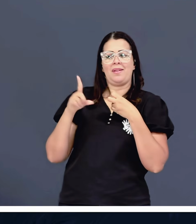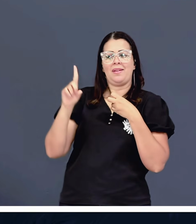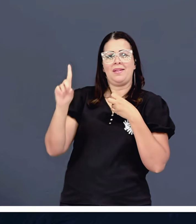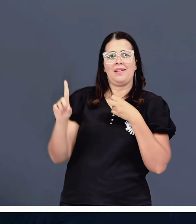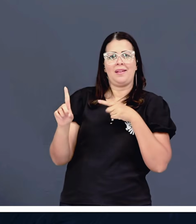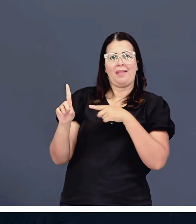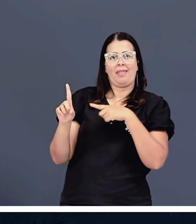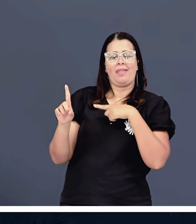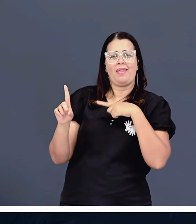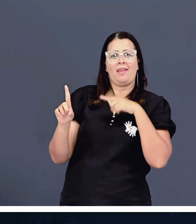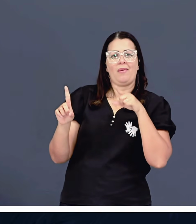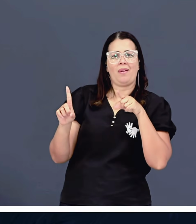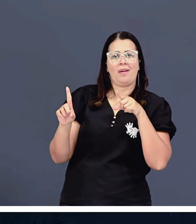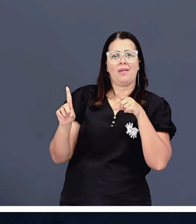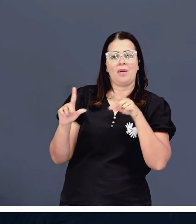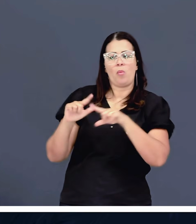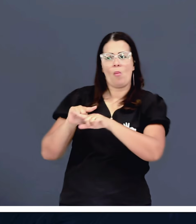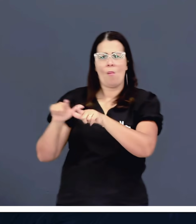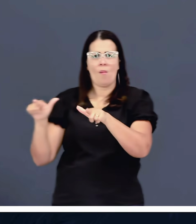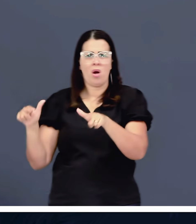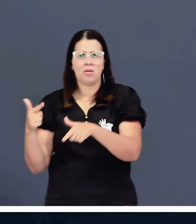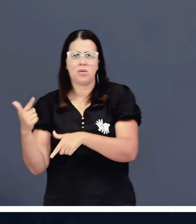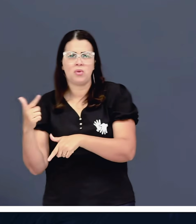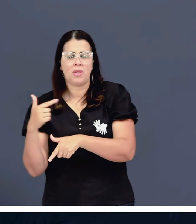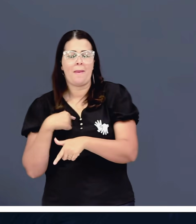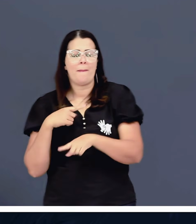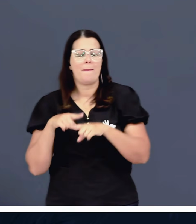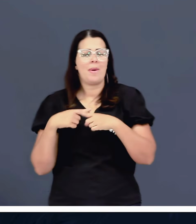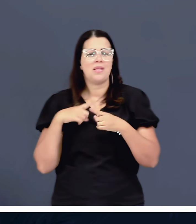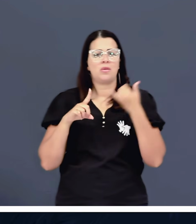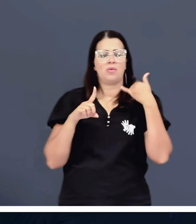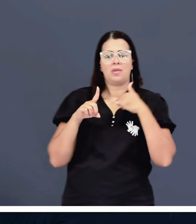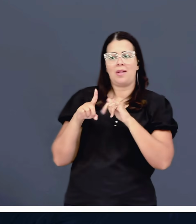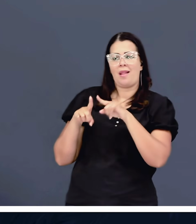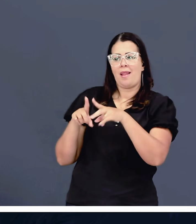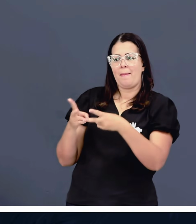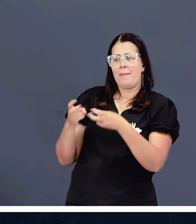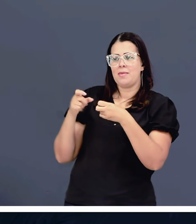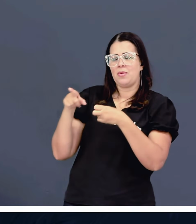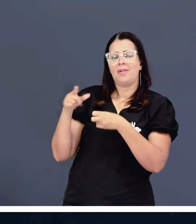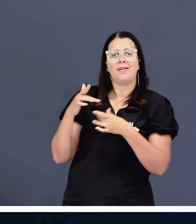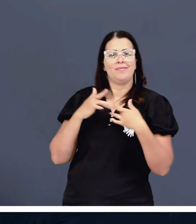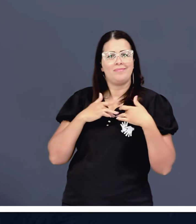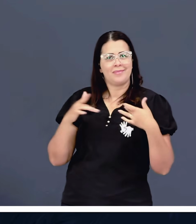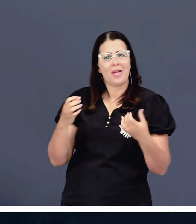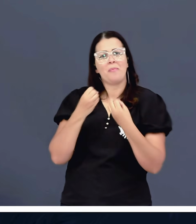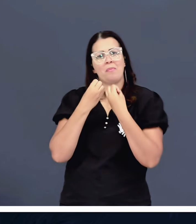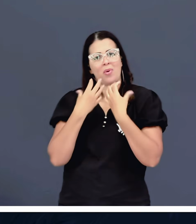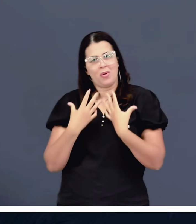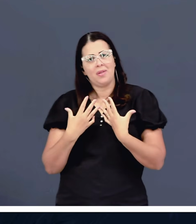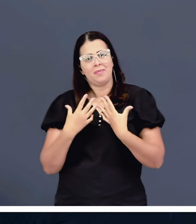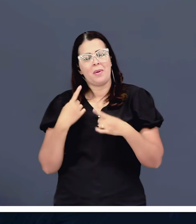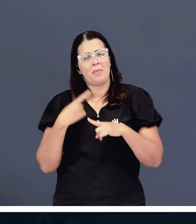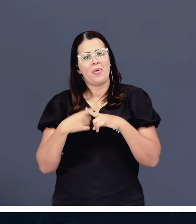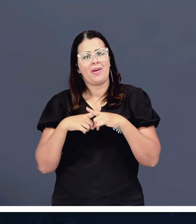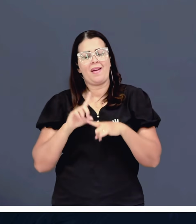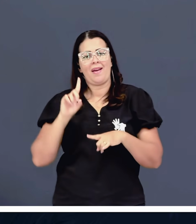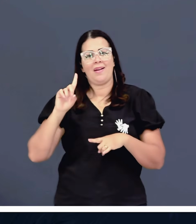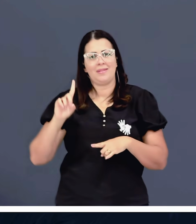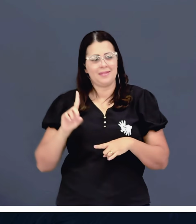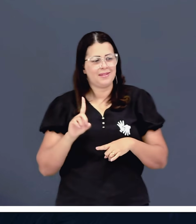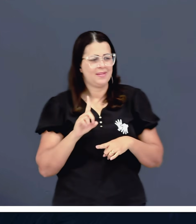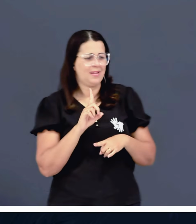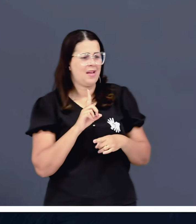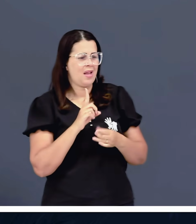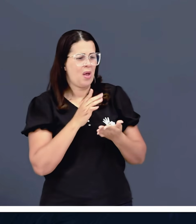da escassez, ela tinha uma mentalidade generosa e abundante. Porque ela se prontificou